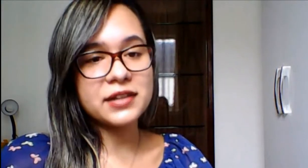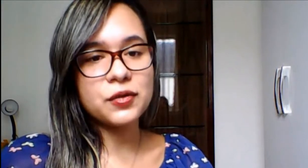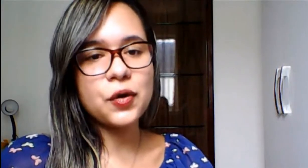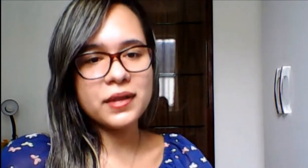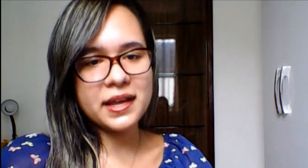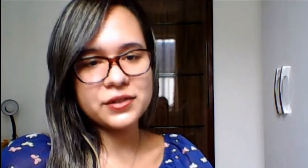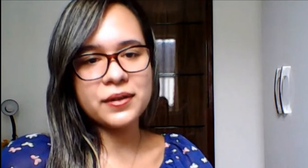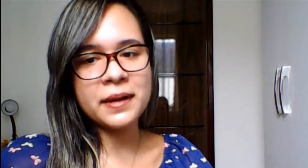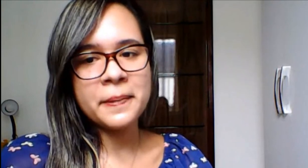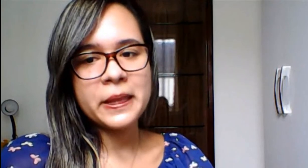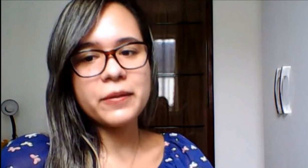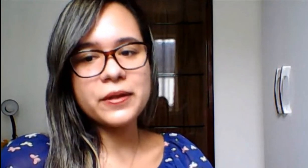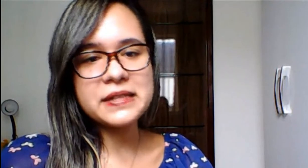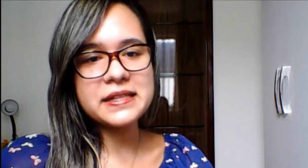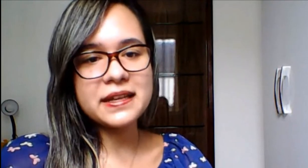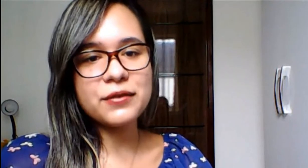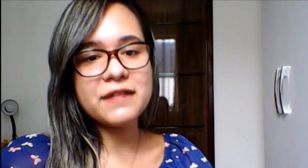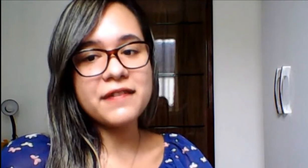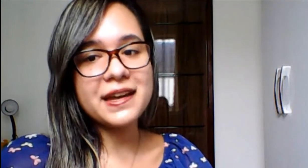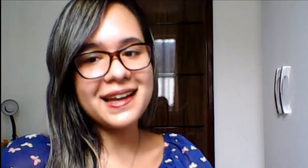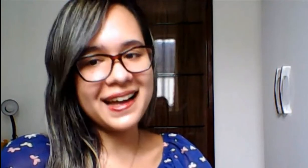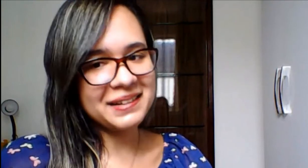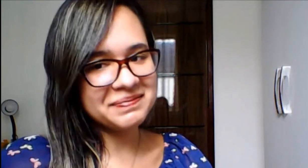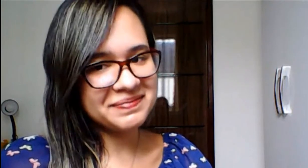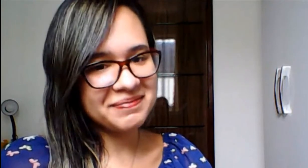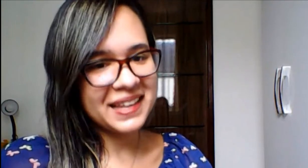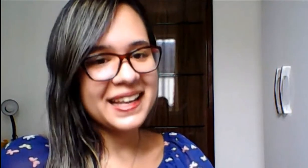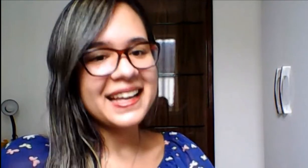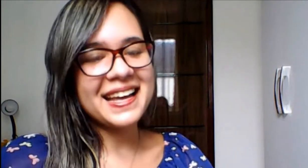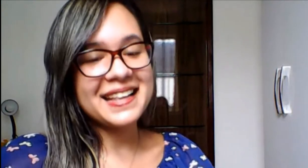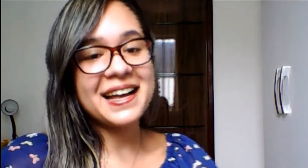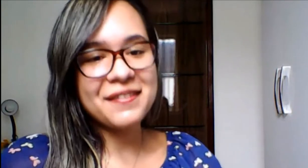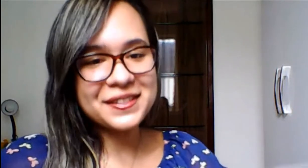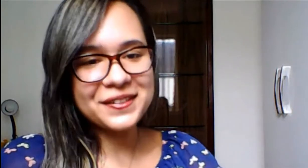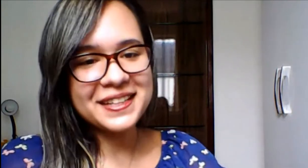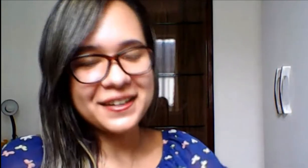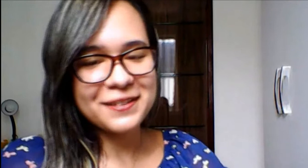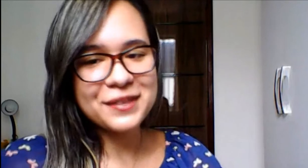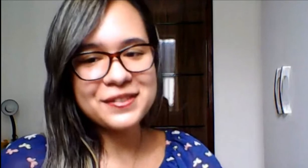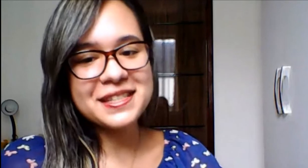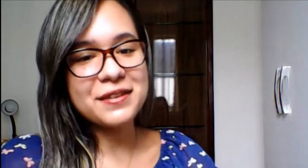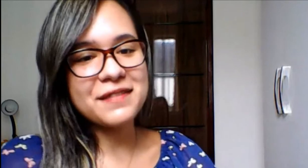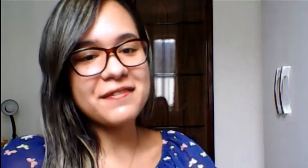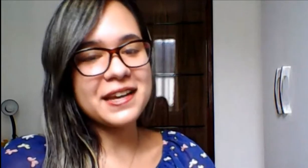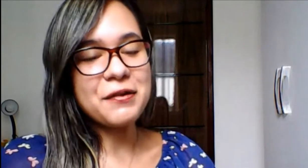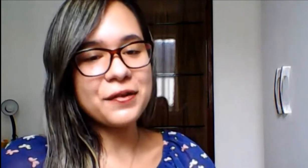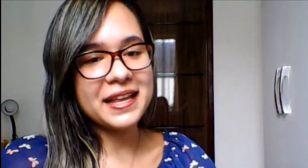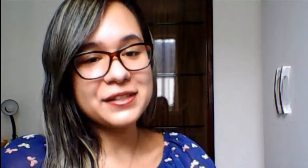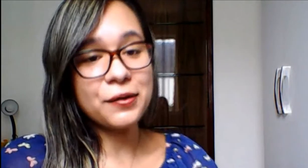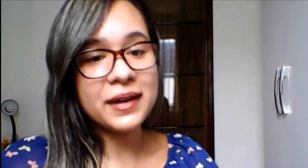do contexto, né? Muitos dizem que o que vai variar não, escute, muitos dizem que o que vai variar é o contexto. Quando